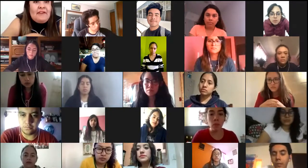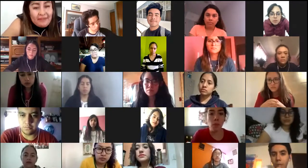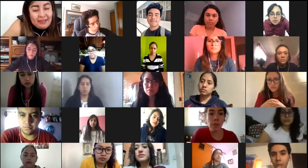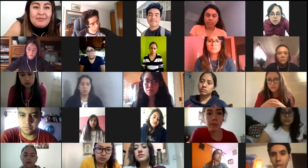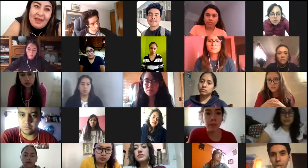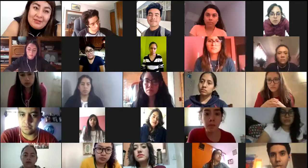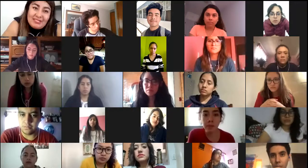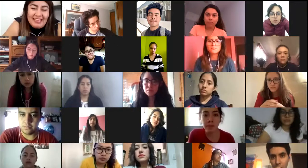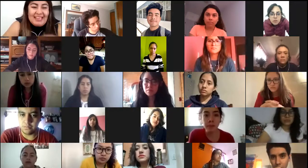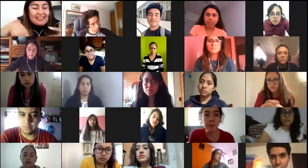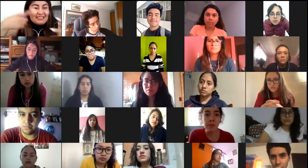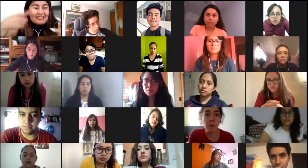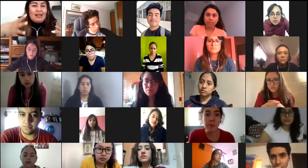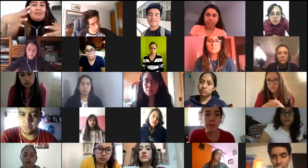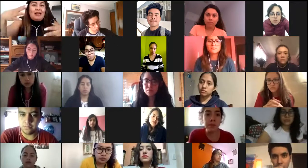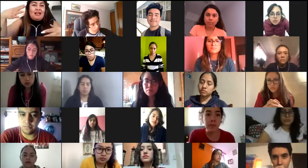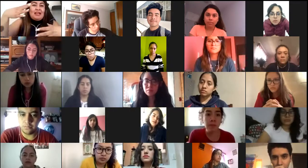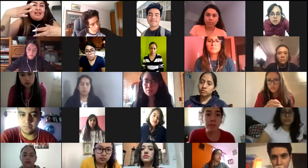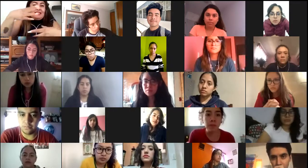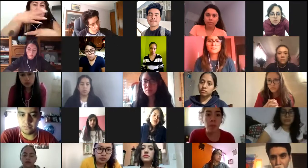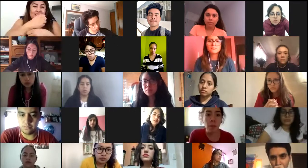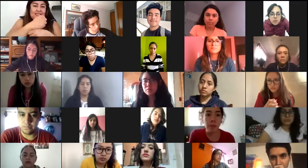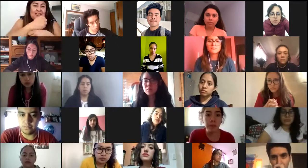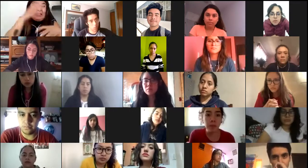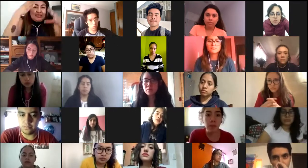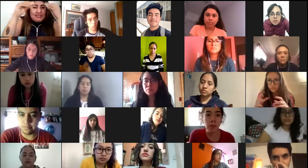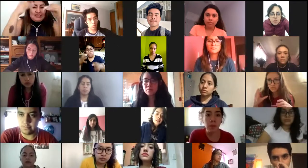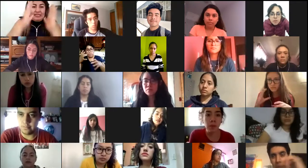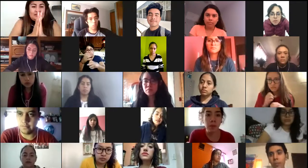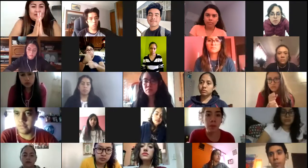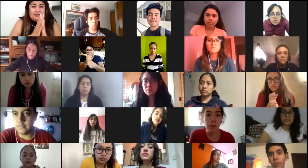la firma o seña de esa palabra es esta.